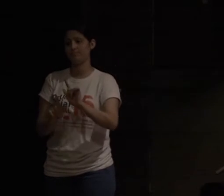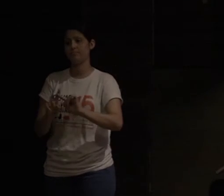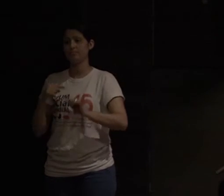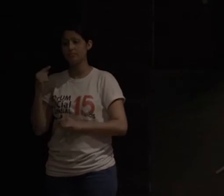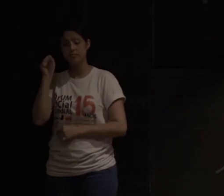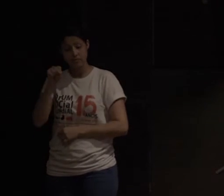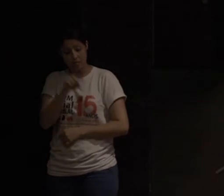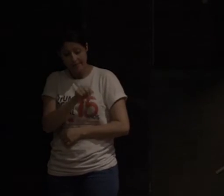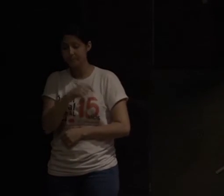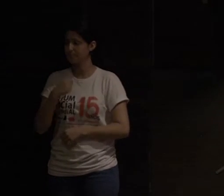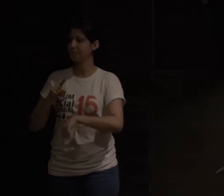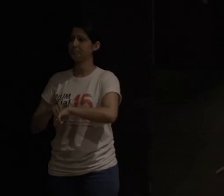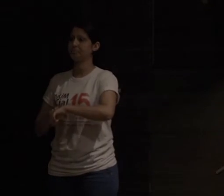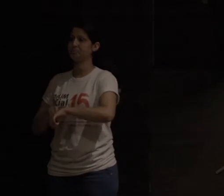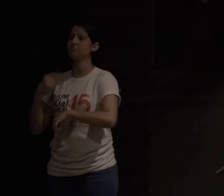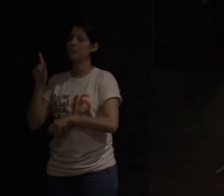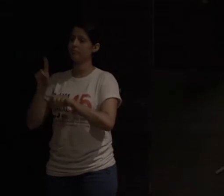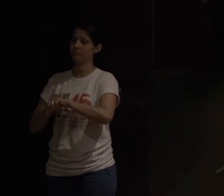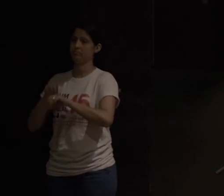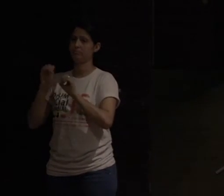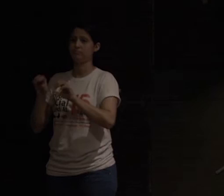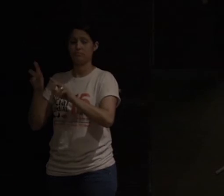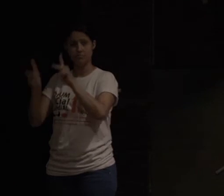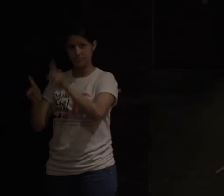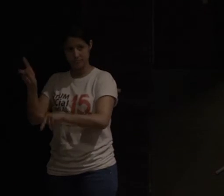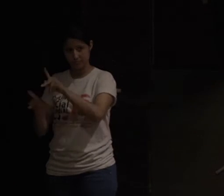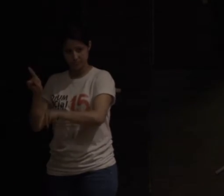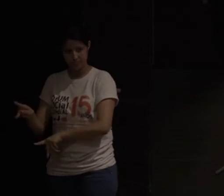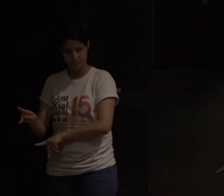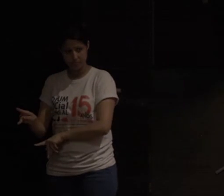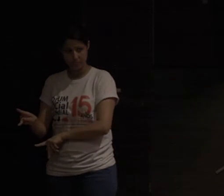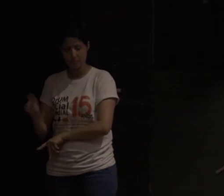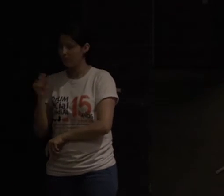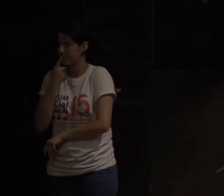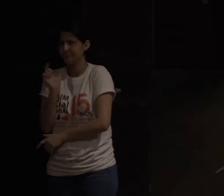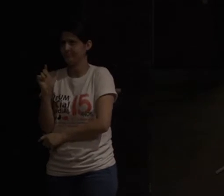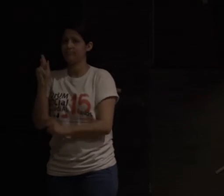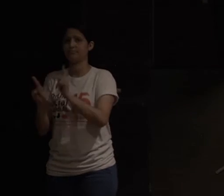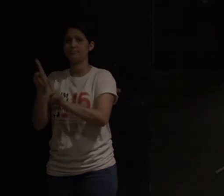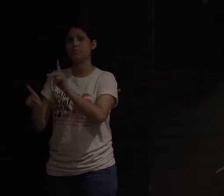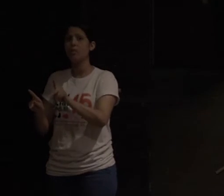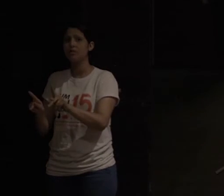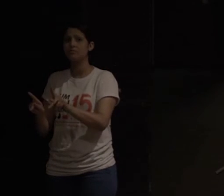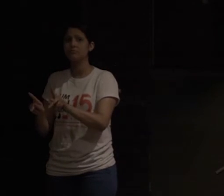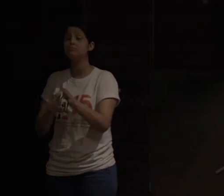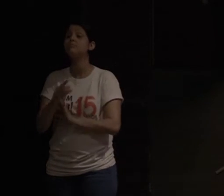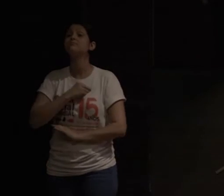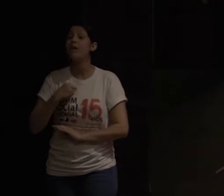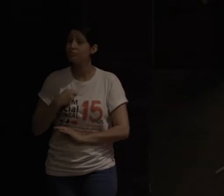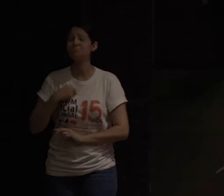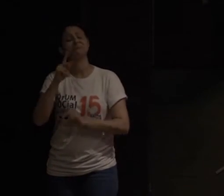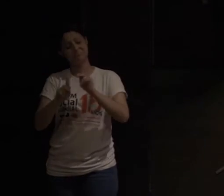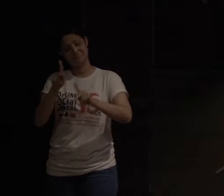ser aspiracionalmente uma universidade popular. Quando a universidade popular for popular, quando a educação média e secundária